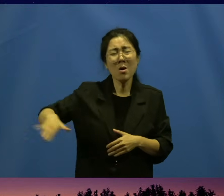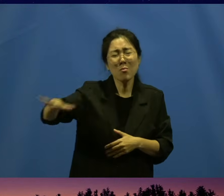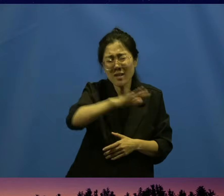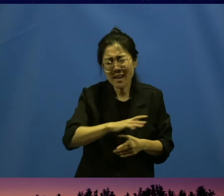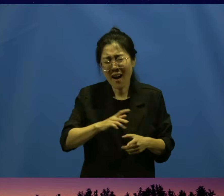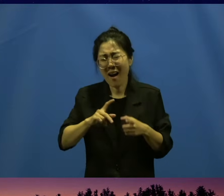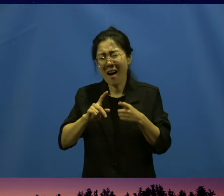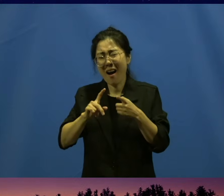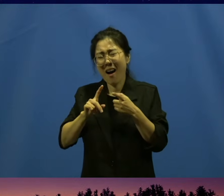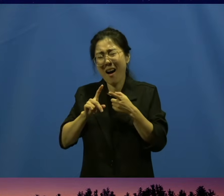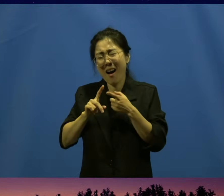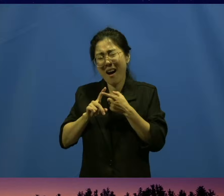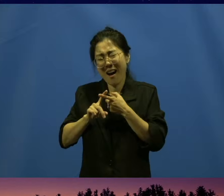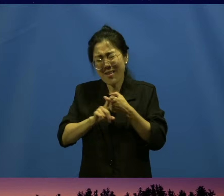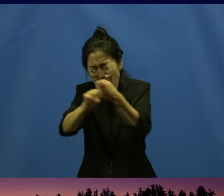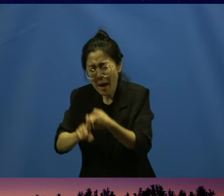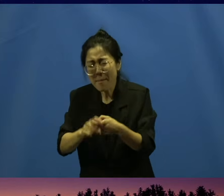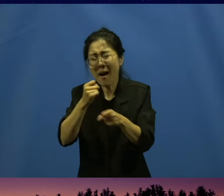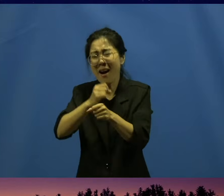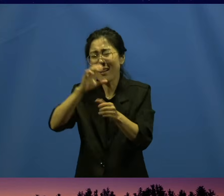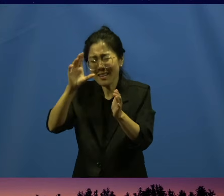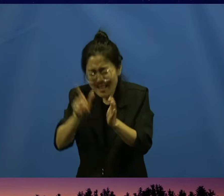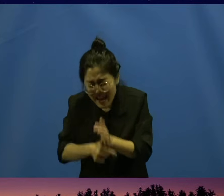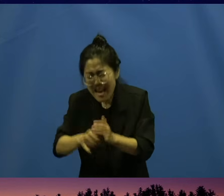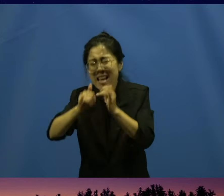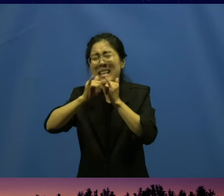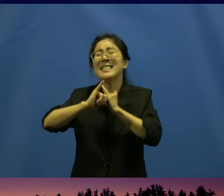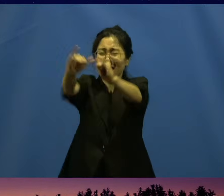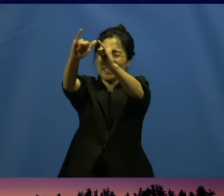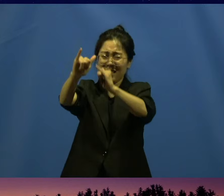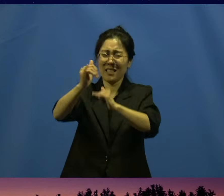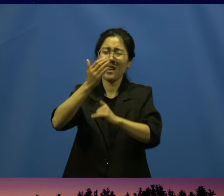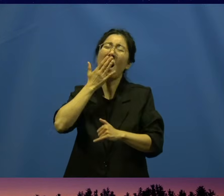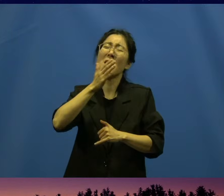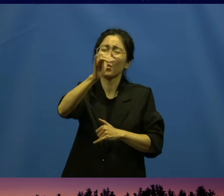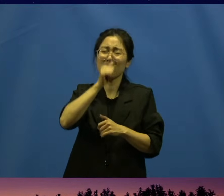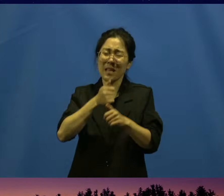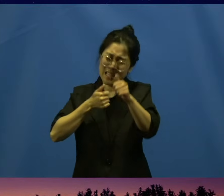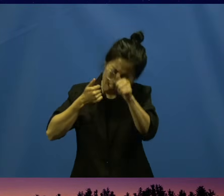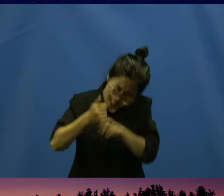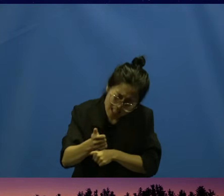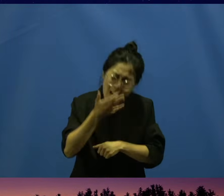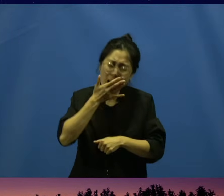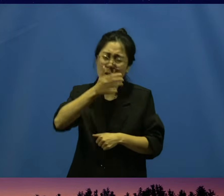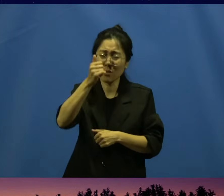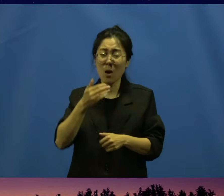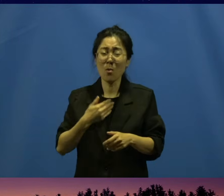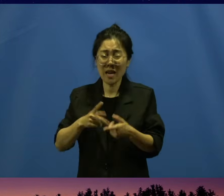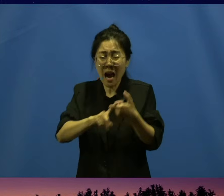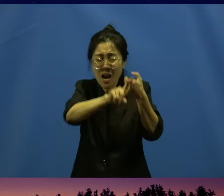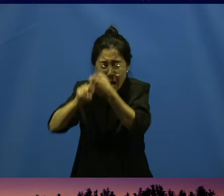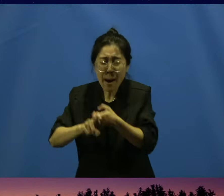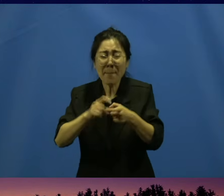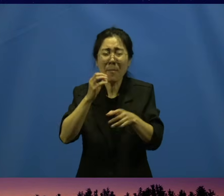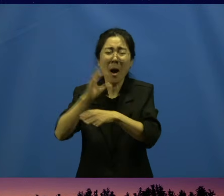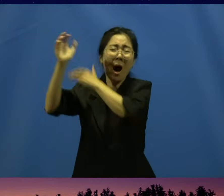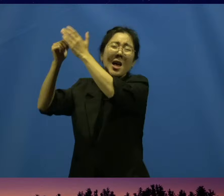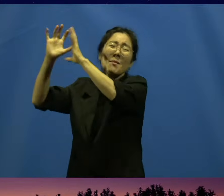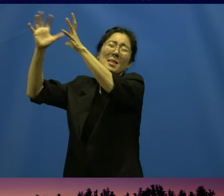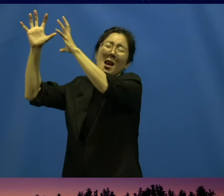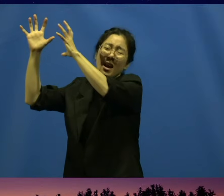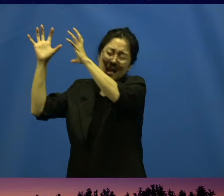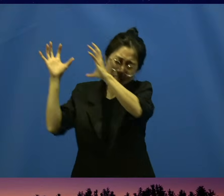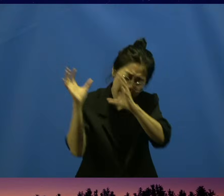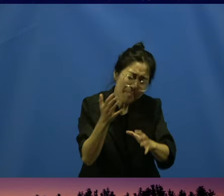때 승리는 시작되는 줄로 믿습니다. 우리가 하나 될 때 하나님의 나라가 임한 줄로 믿습니다. 그러므로